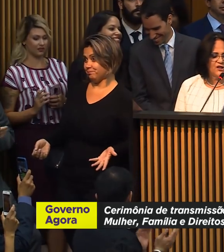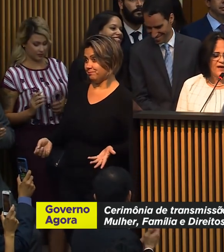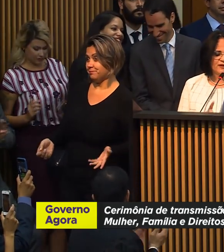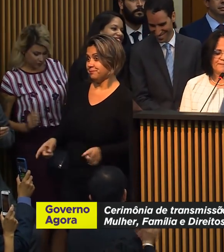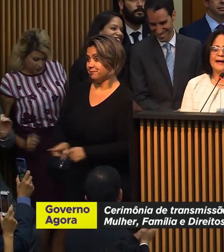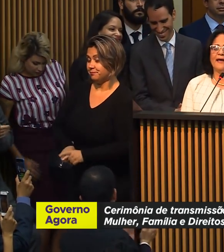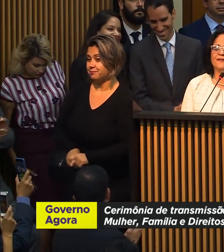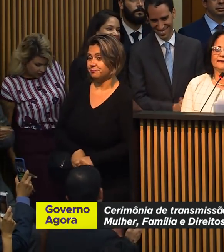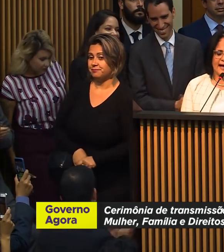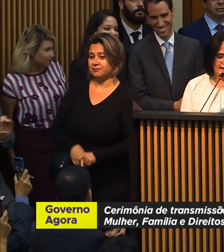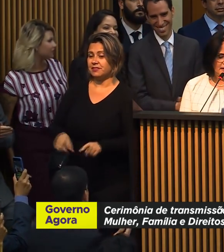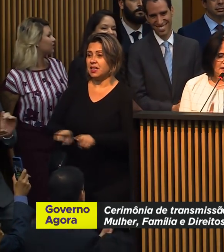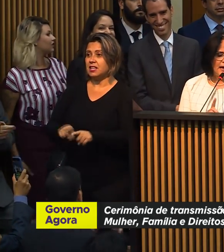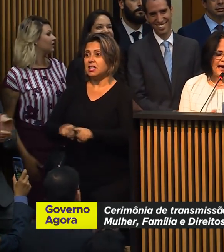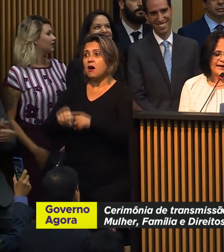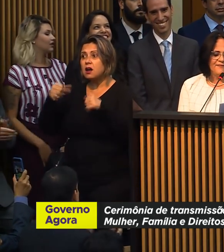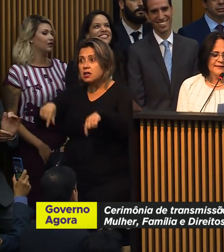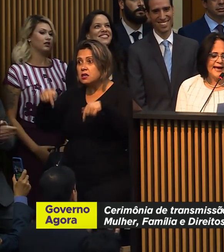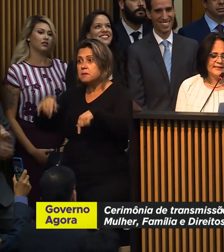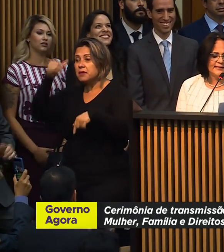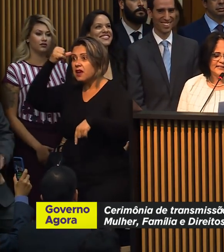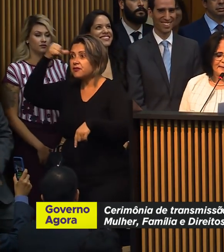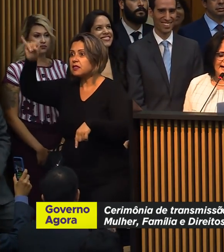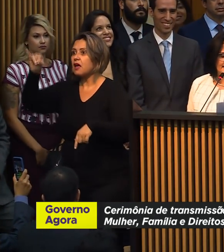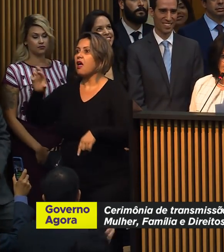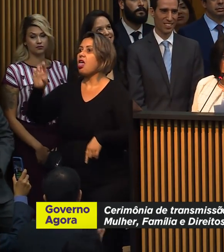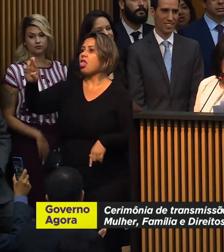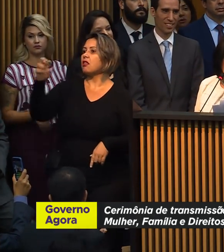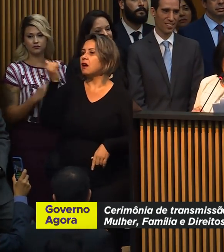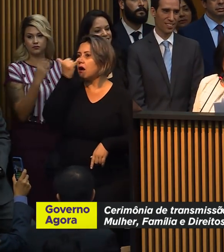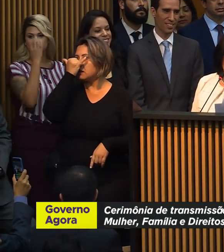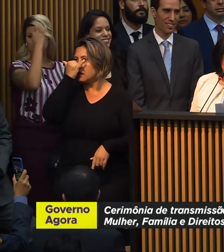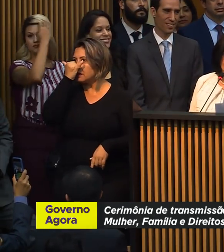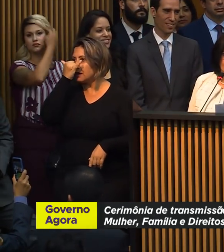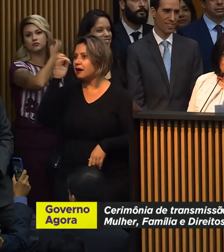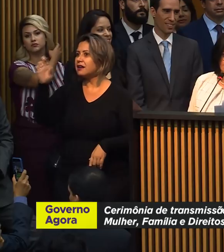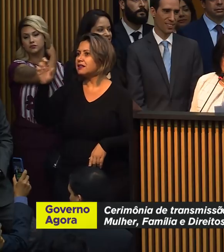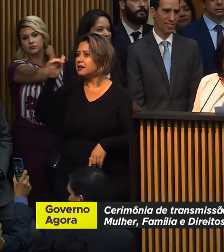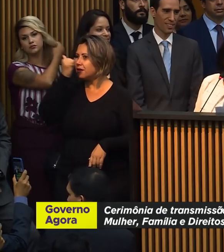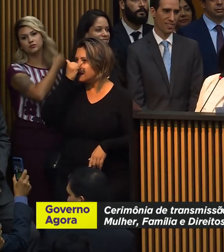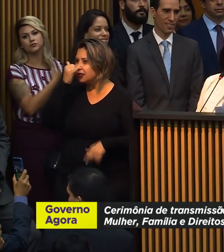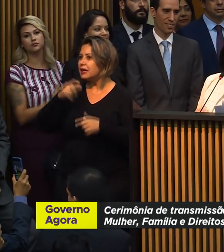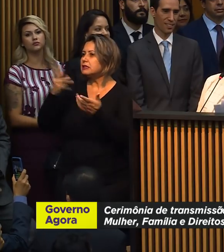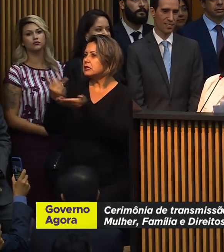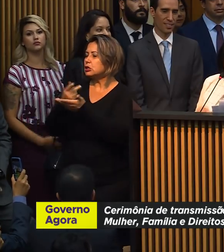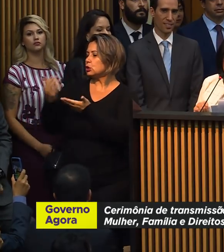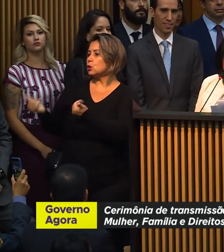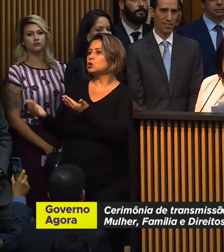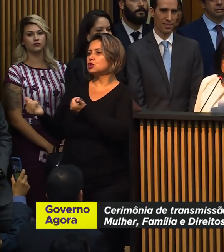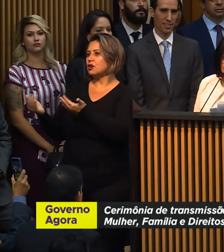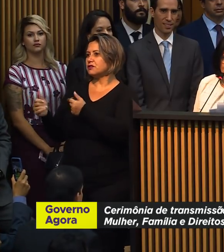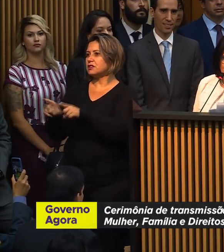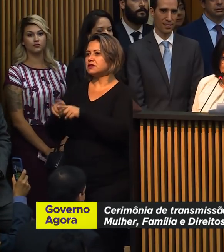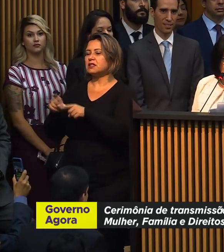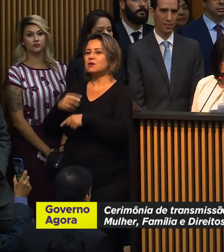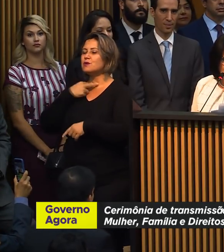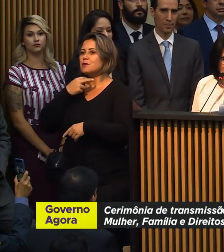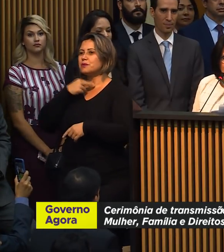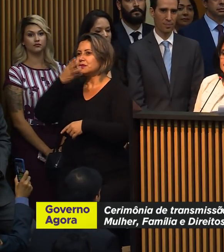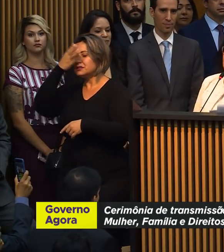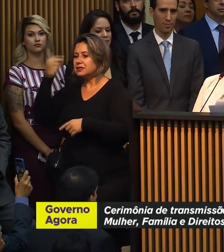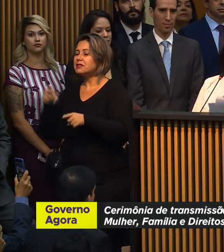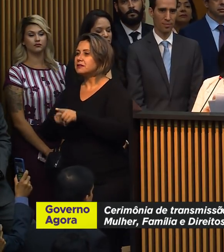Seremos proativos para evitar a gravidez inesperada que alcança meninas cada vez mais novas. Não negligenciaremos